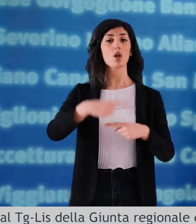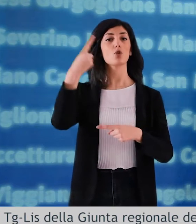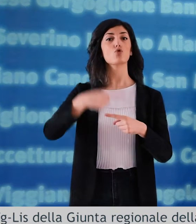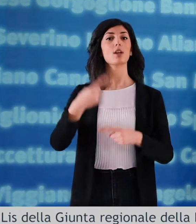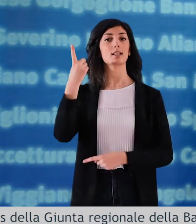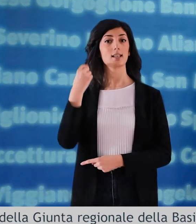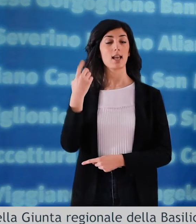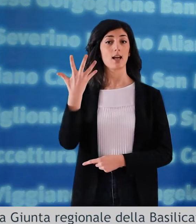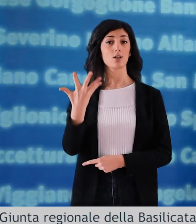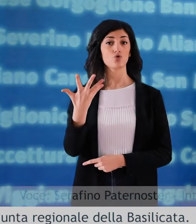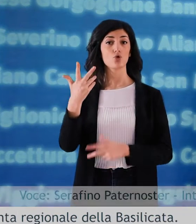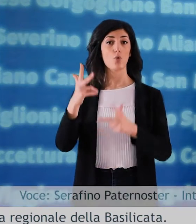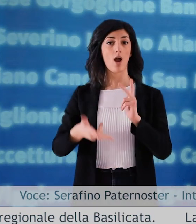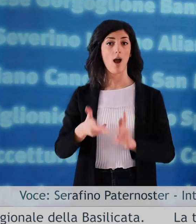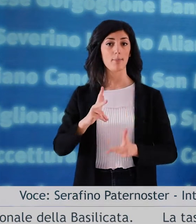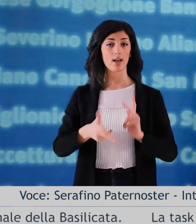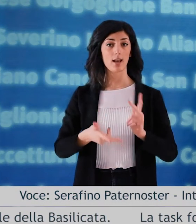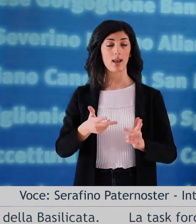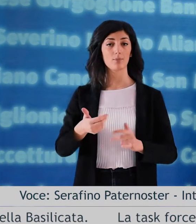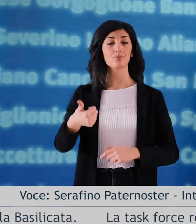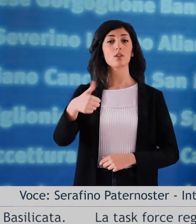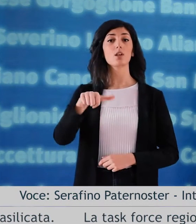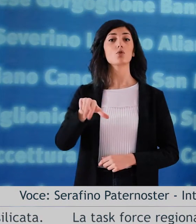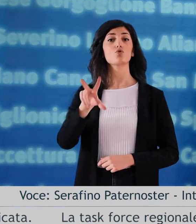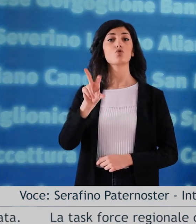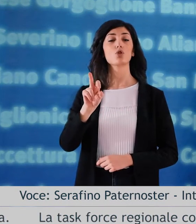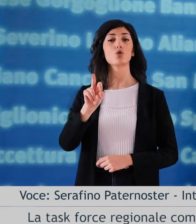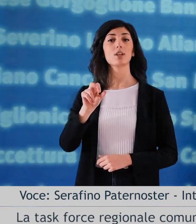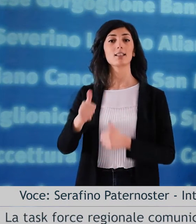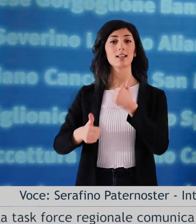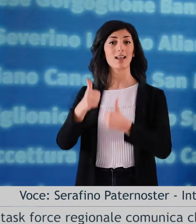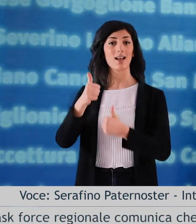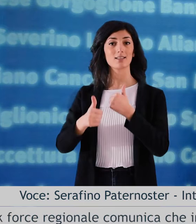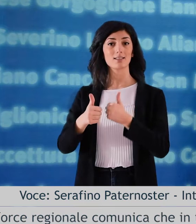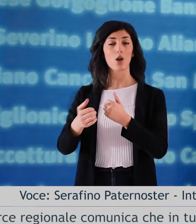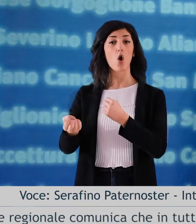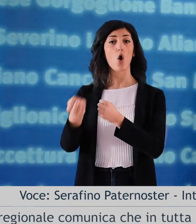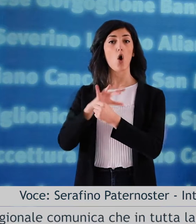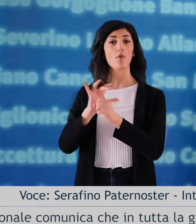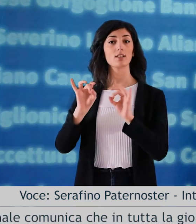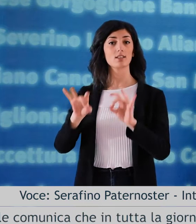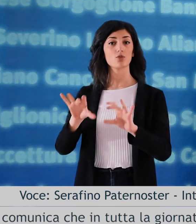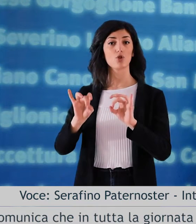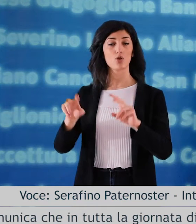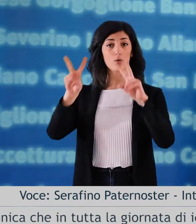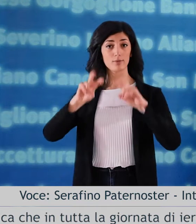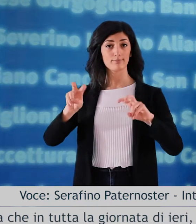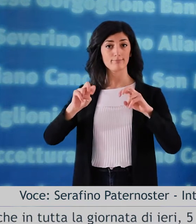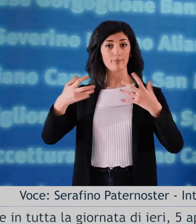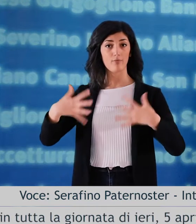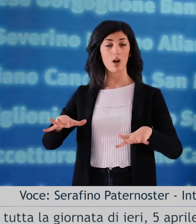tutta la giornata di ieri 5 aprile sono stati effettuati 130 test per l'infezione da covip